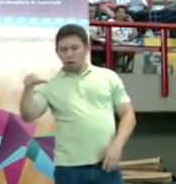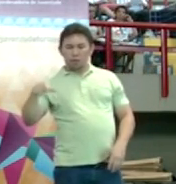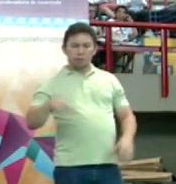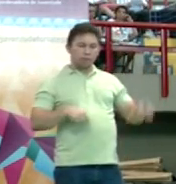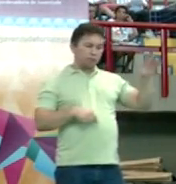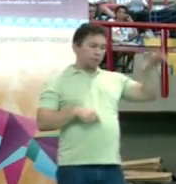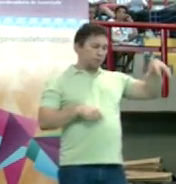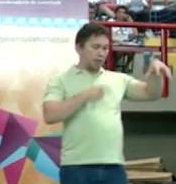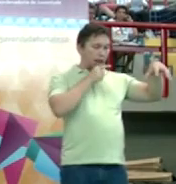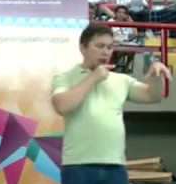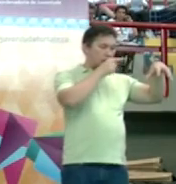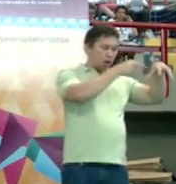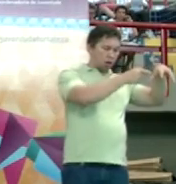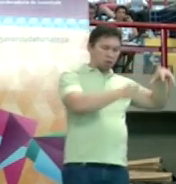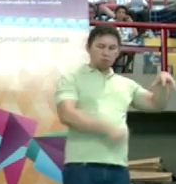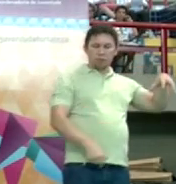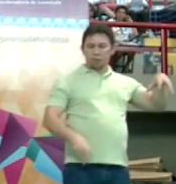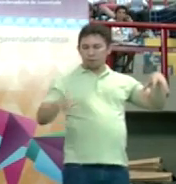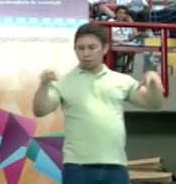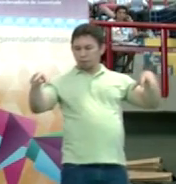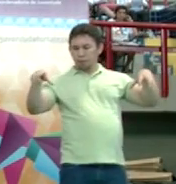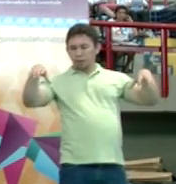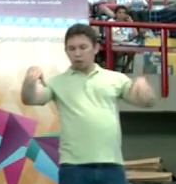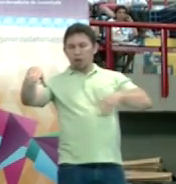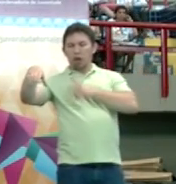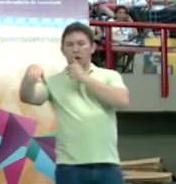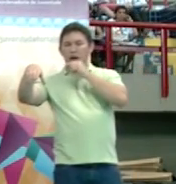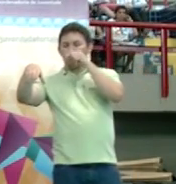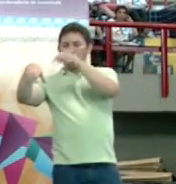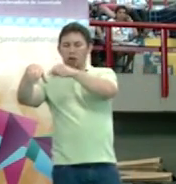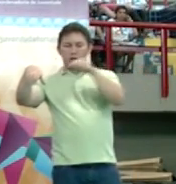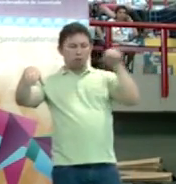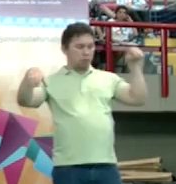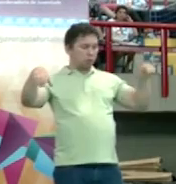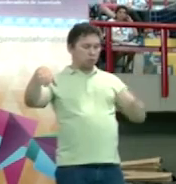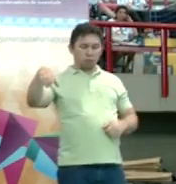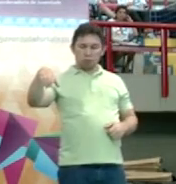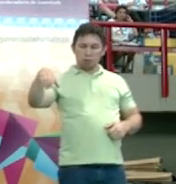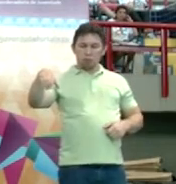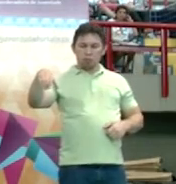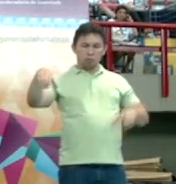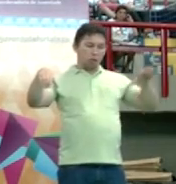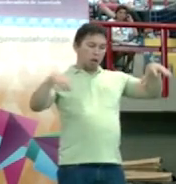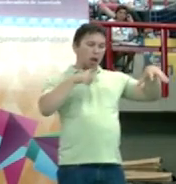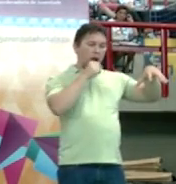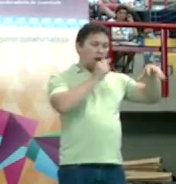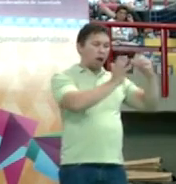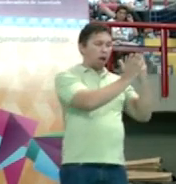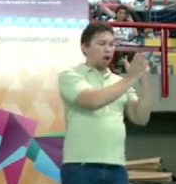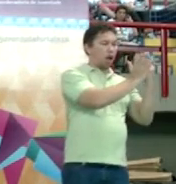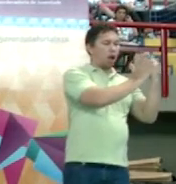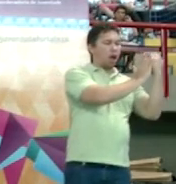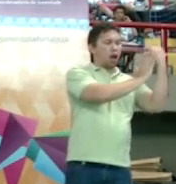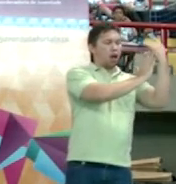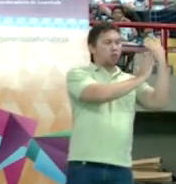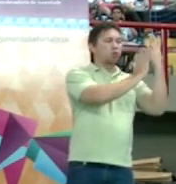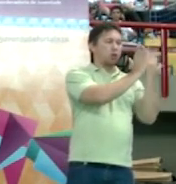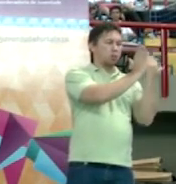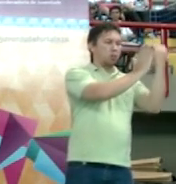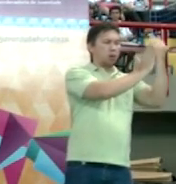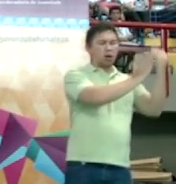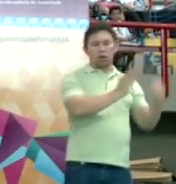Coloquei água de um lado e coloquei água do outro. Só que eu coloquei mais água em um e menos água em